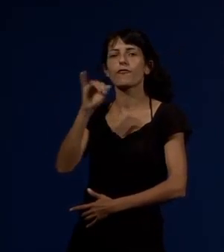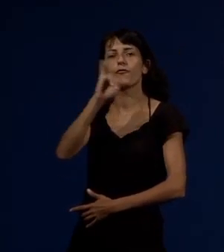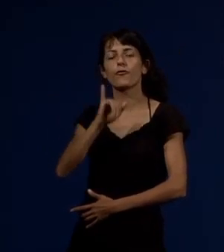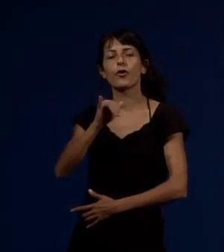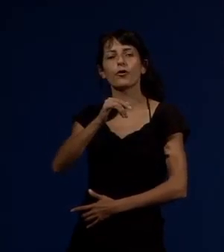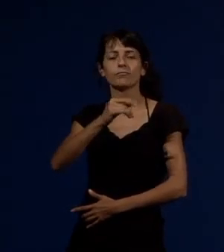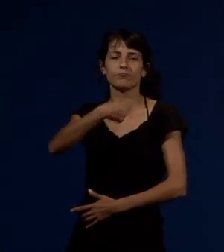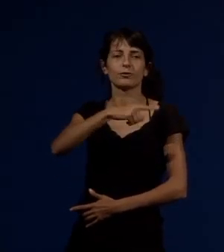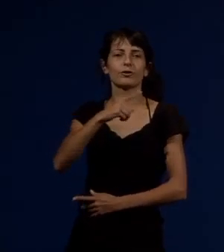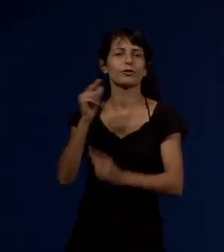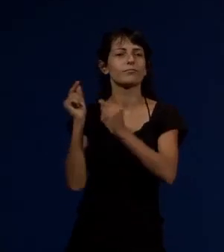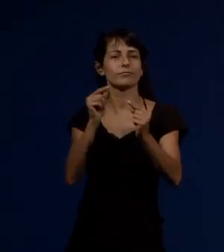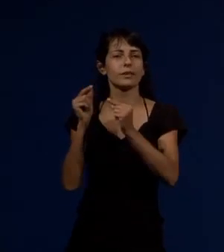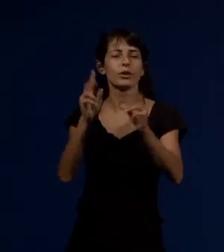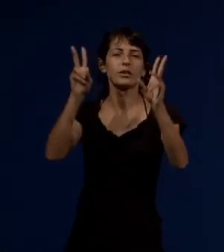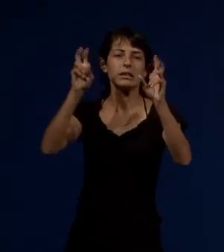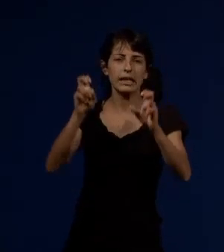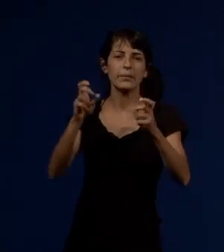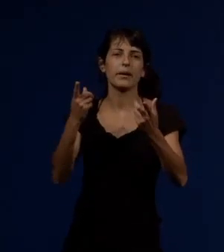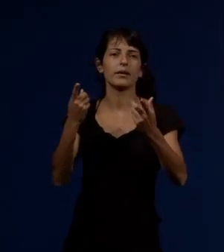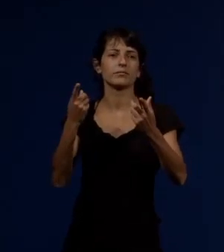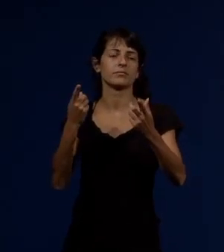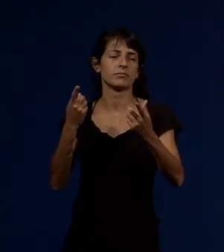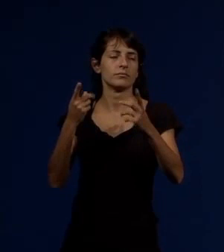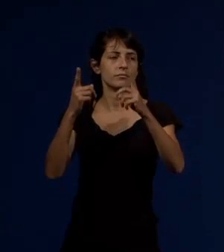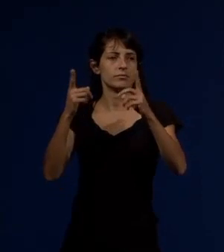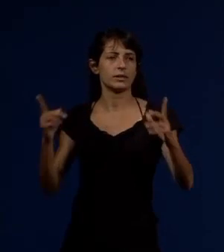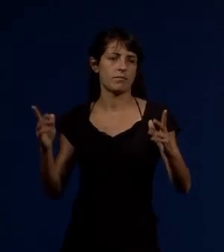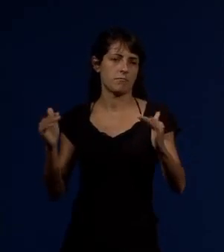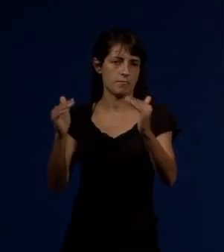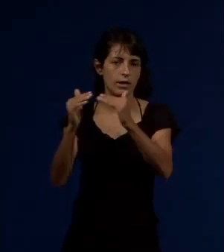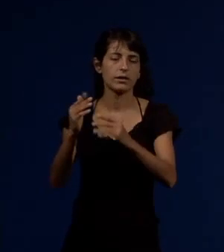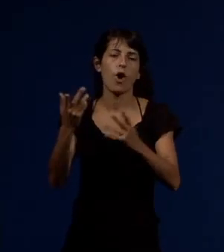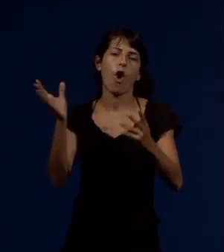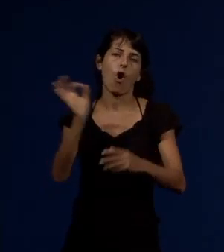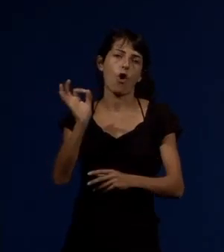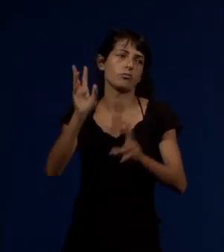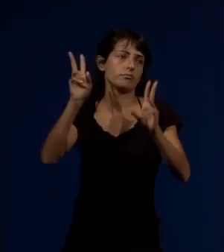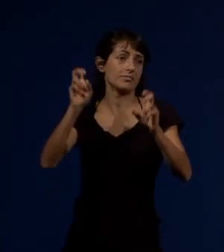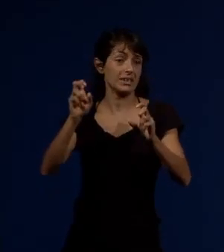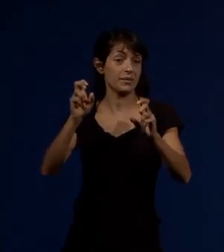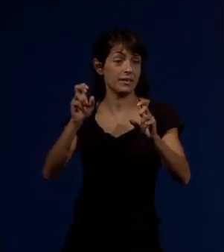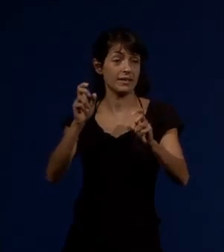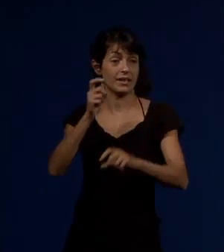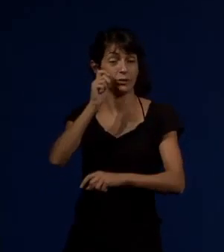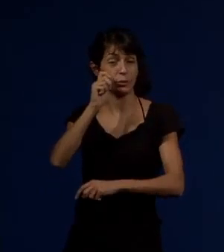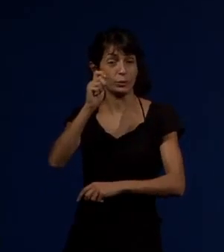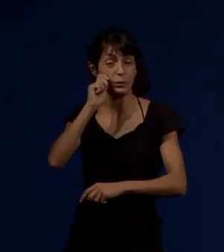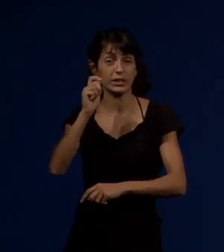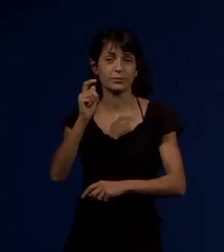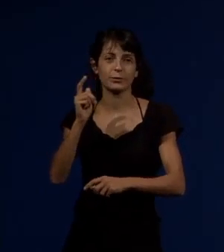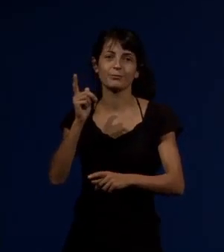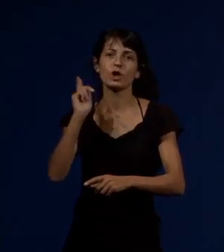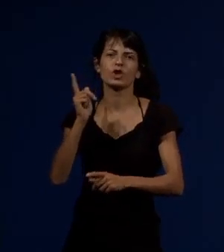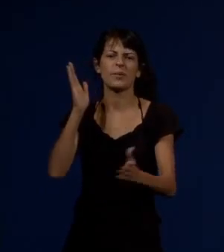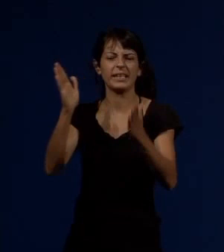debate riquísimo sobre modelo forestal, sobre o xeito de cambiar un turismo que só é estacional para facer que sexa unha